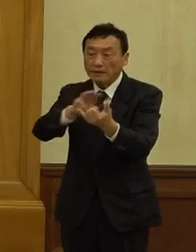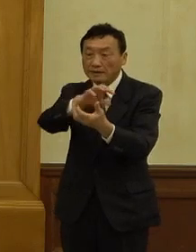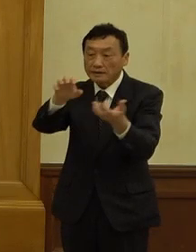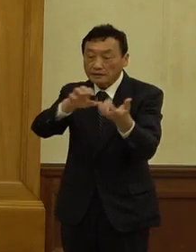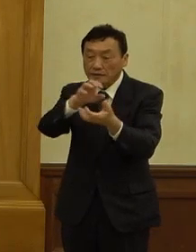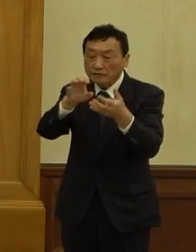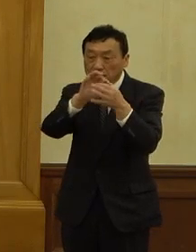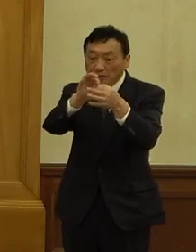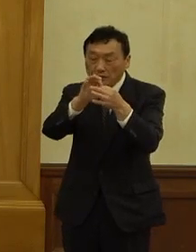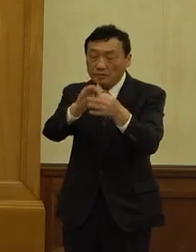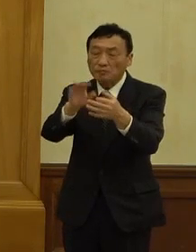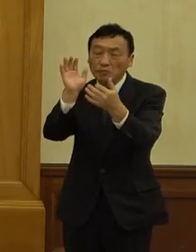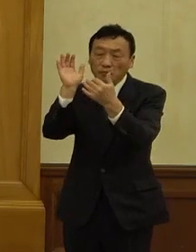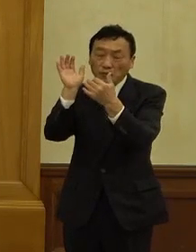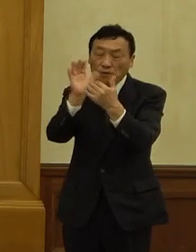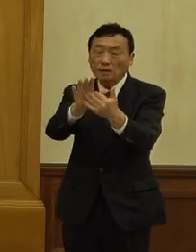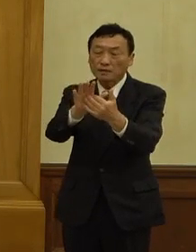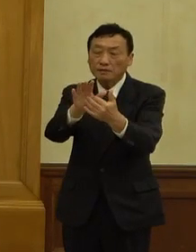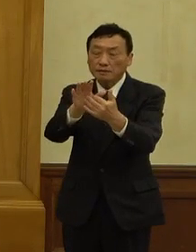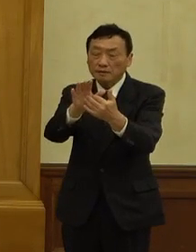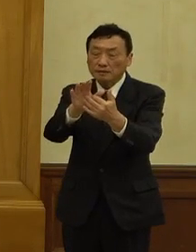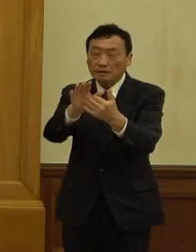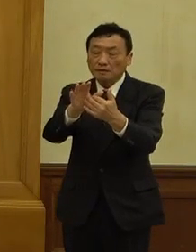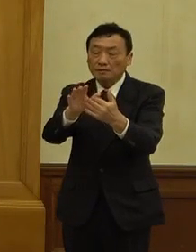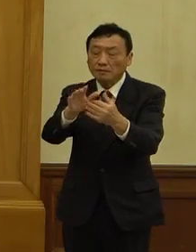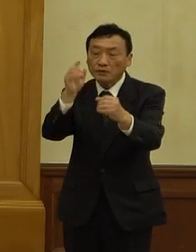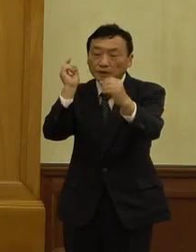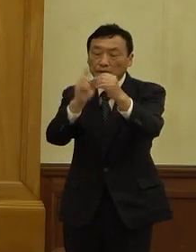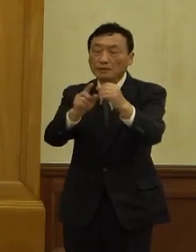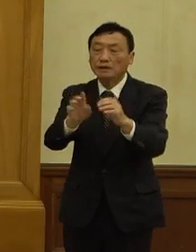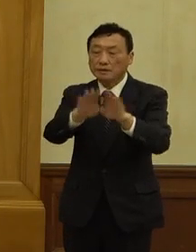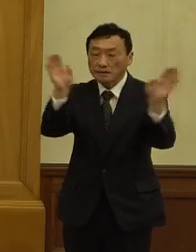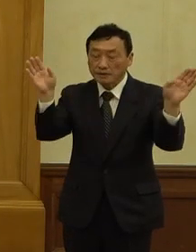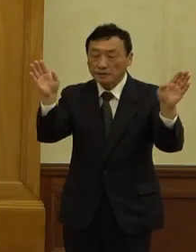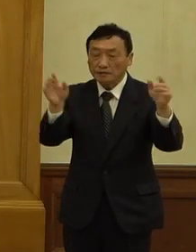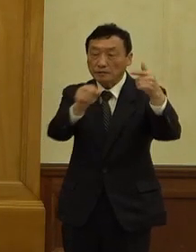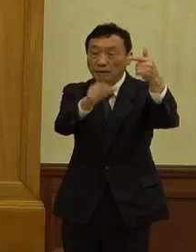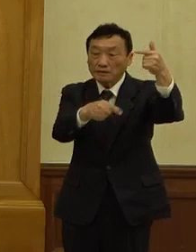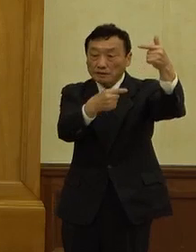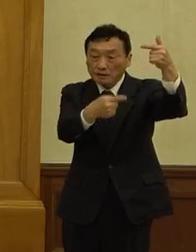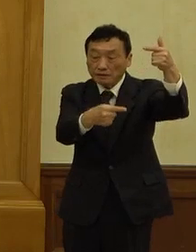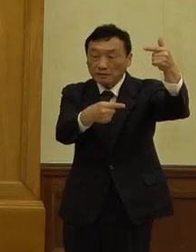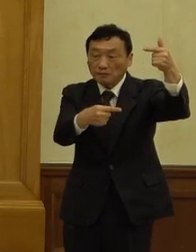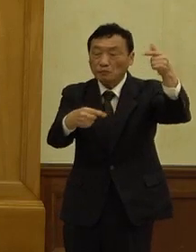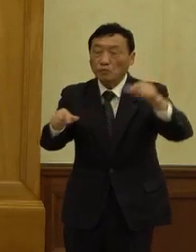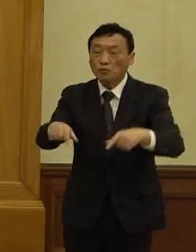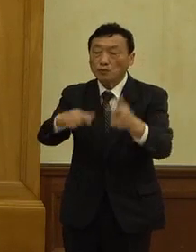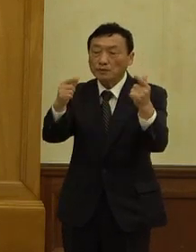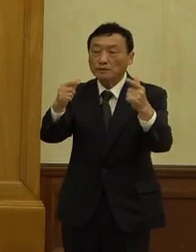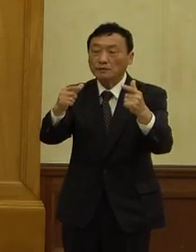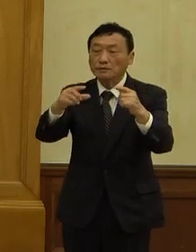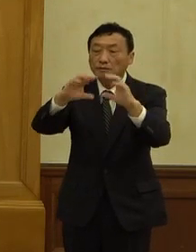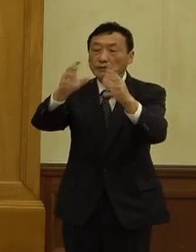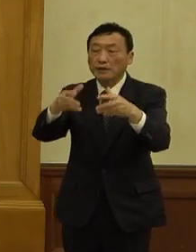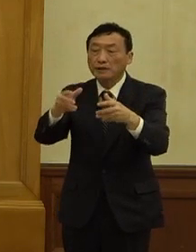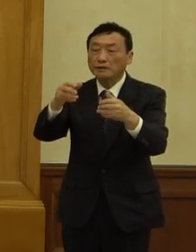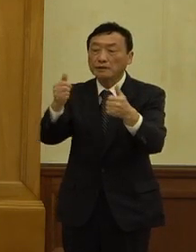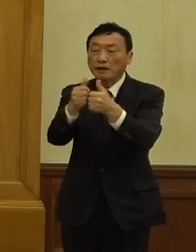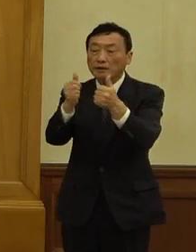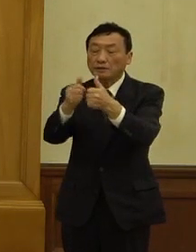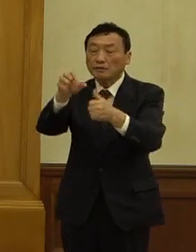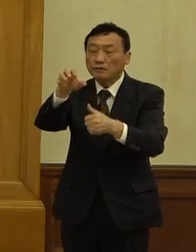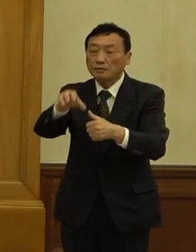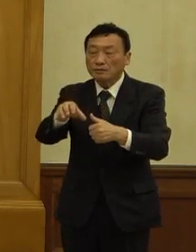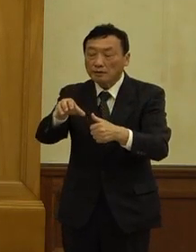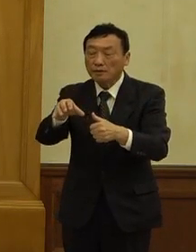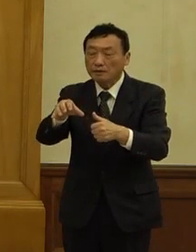目的として開催をいたします。6月1日の木曜日、富山国際会議場において土砂災害防止に顕著